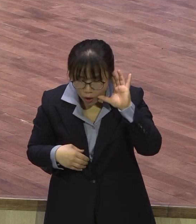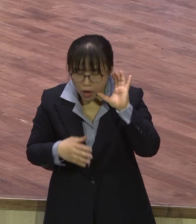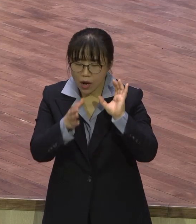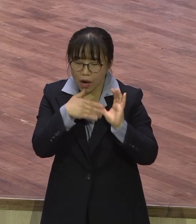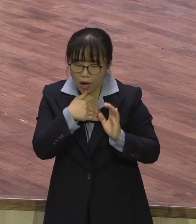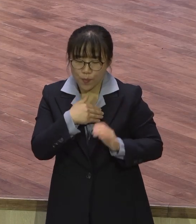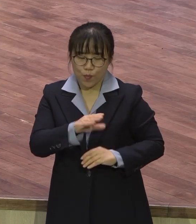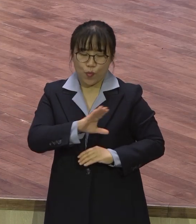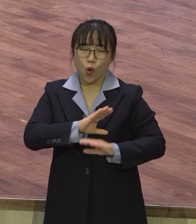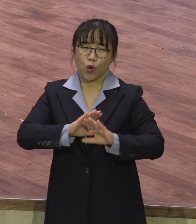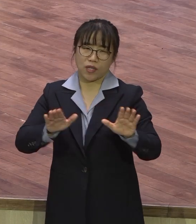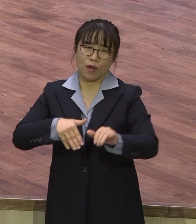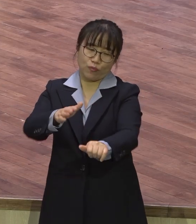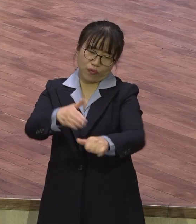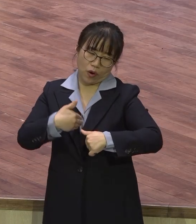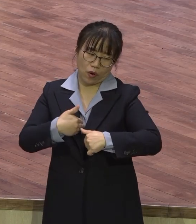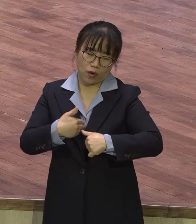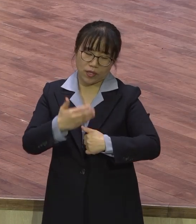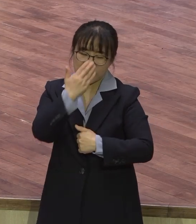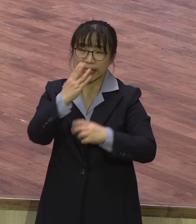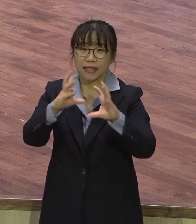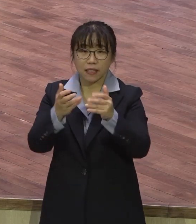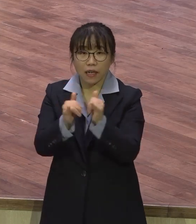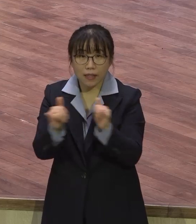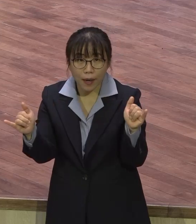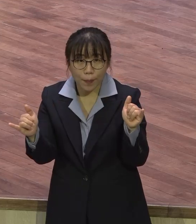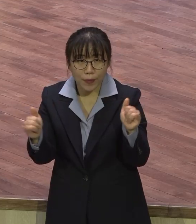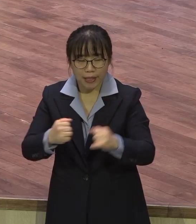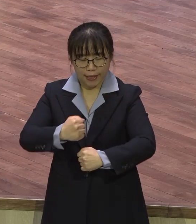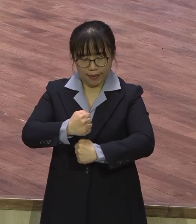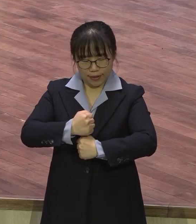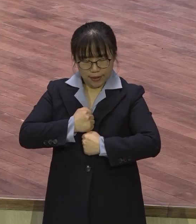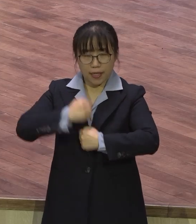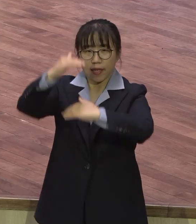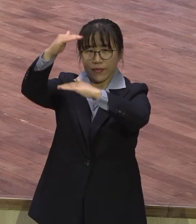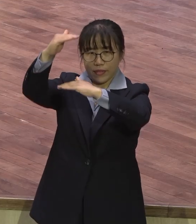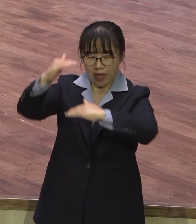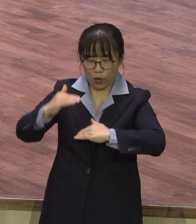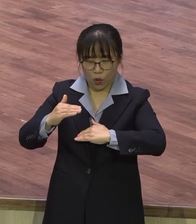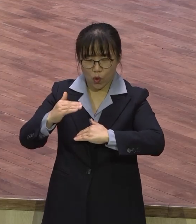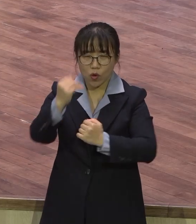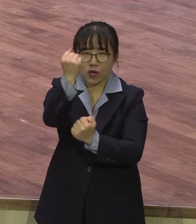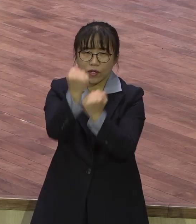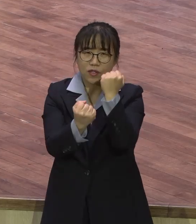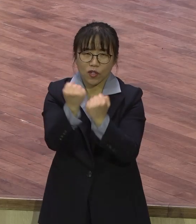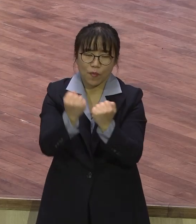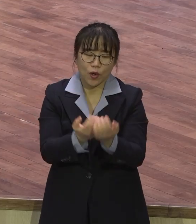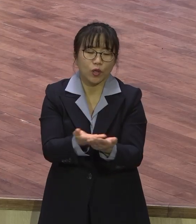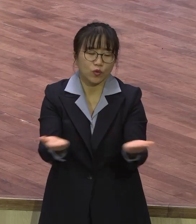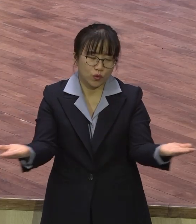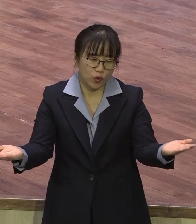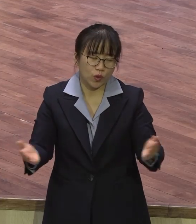이스라엘 백성들이 지키할 내용을 말씀해 주시는데 그 내용이 오늘 본문에서부터 나와요